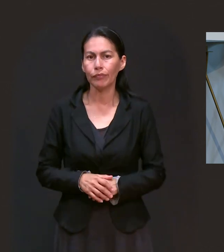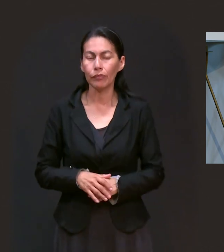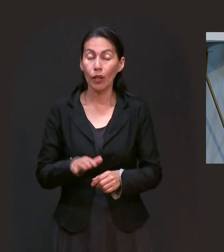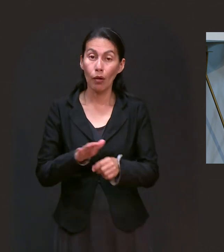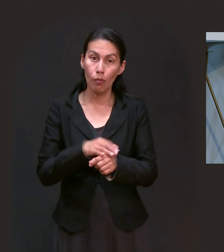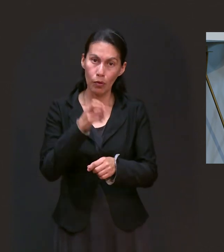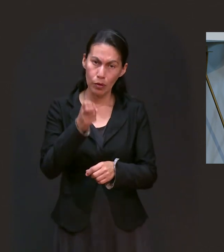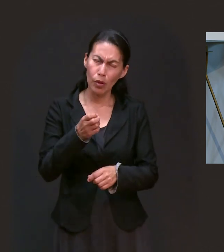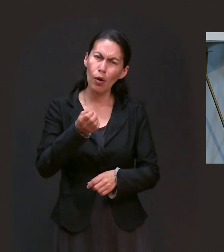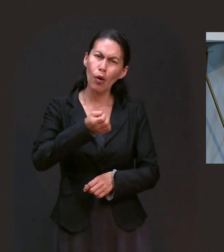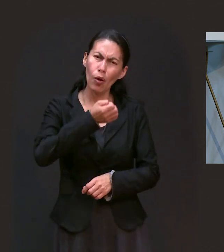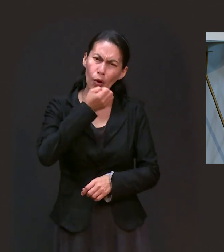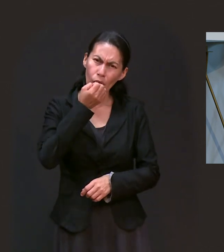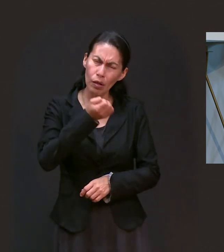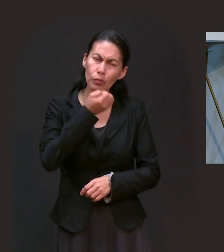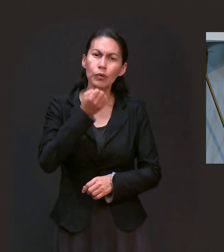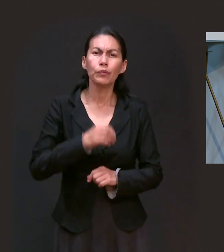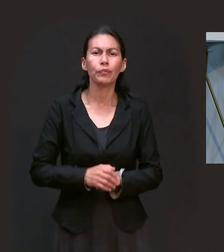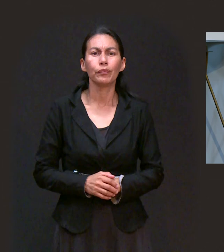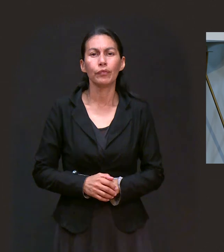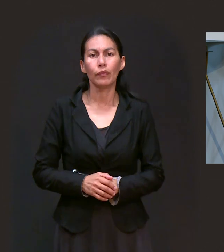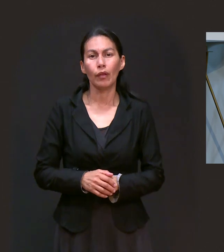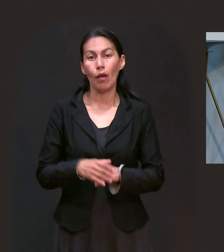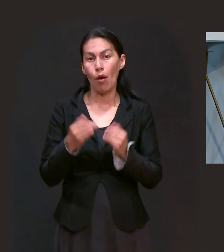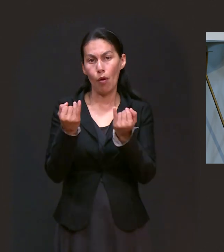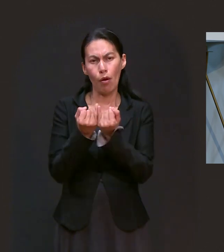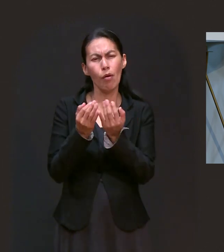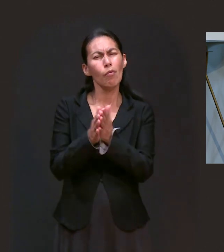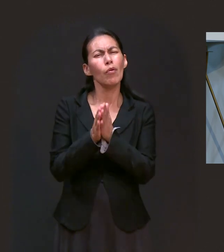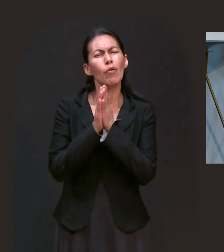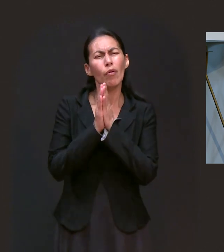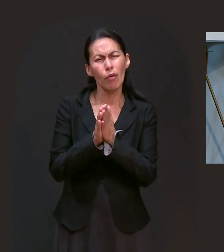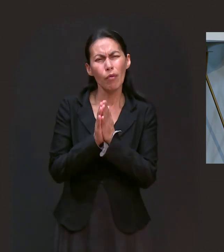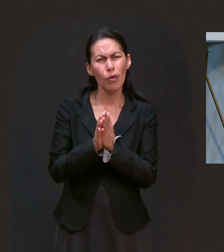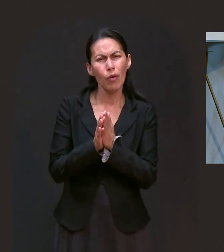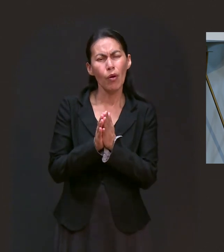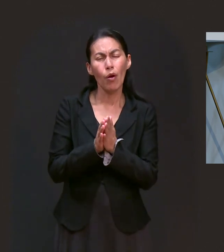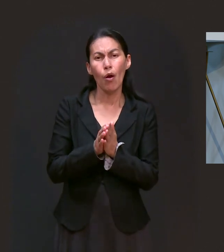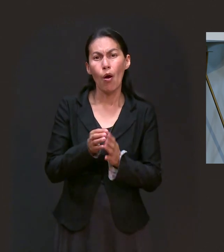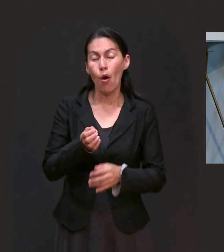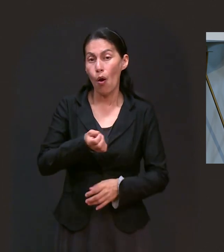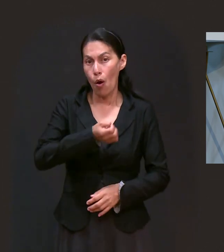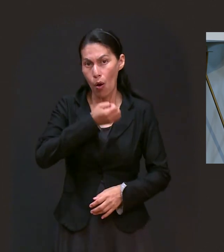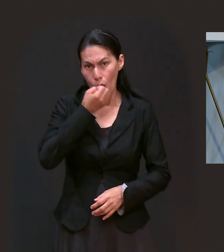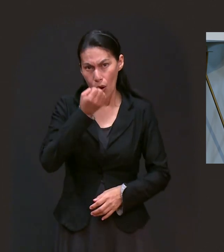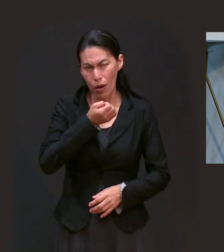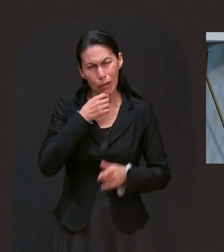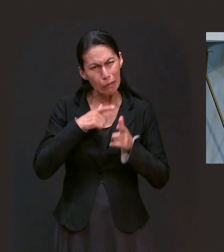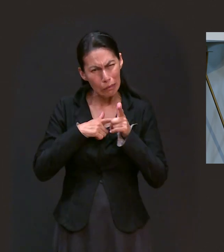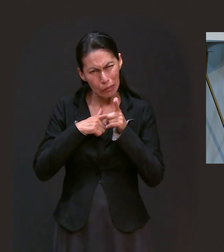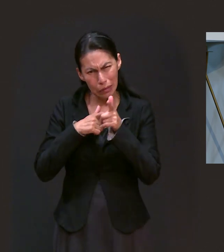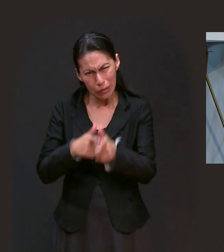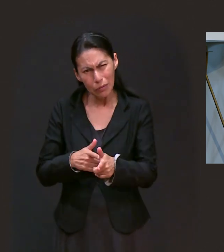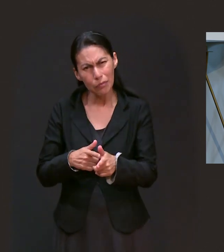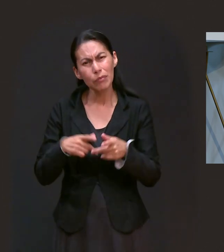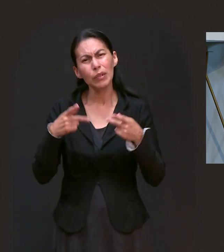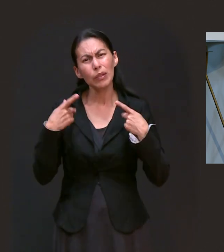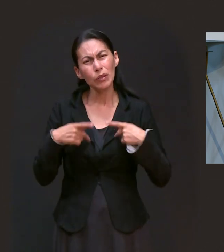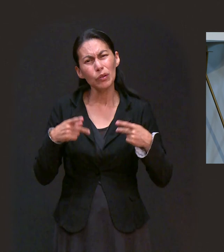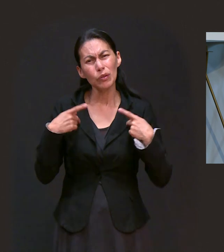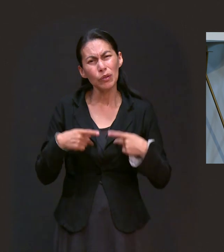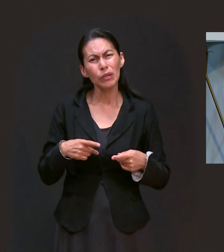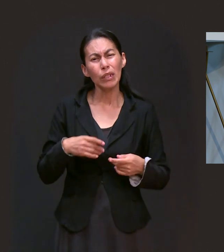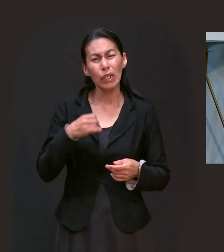esto y por eso nuestras oraciones a dios también no olvidemos seguir orando por